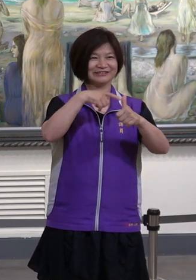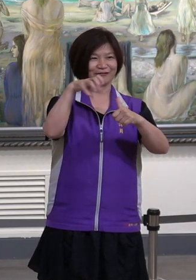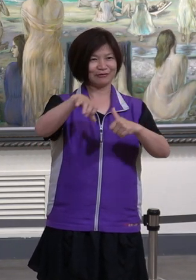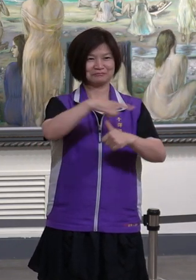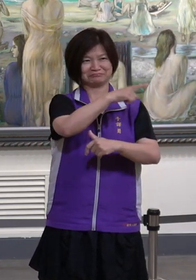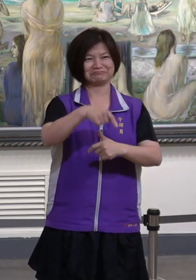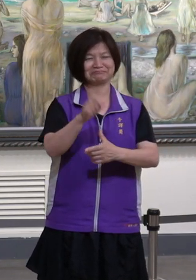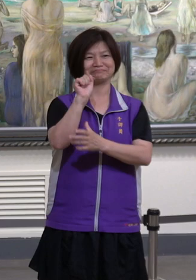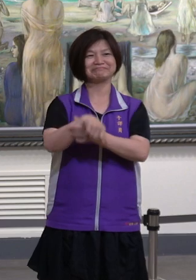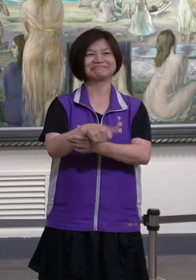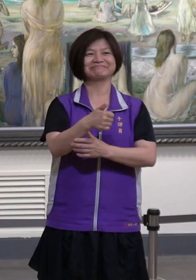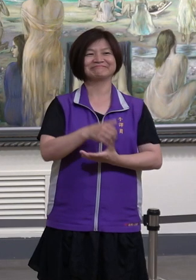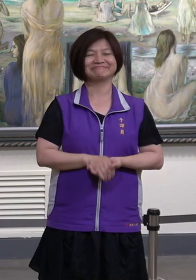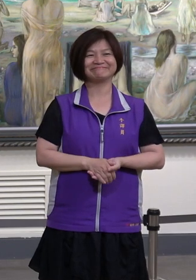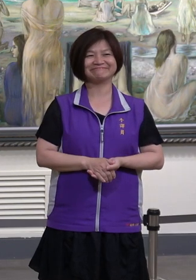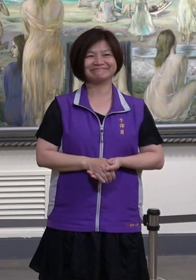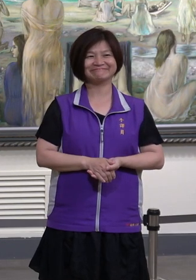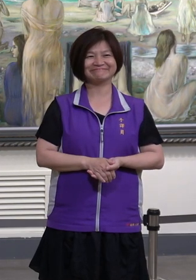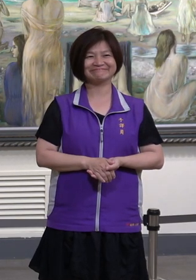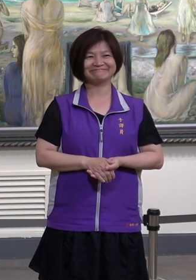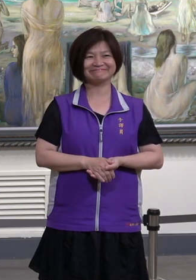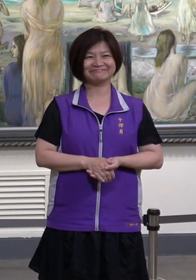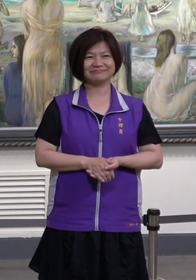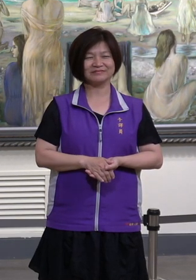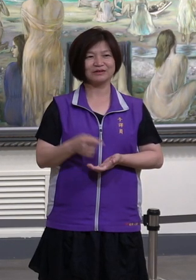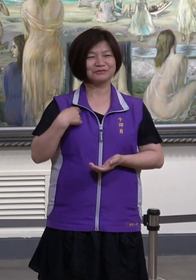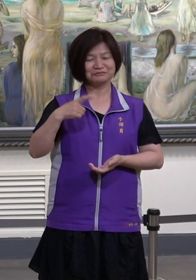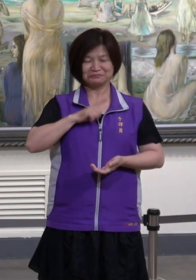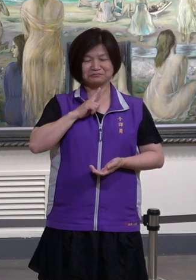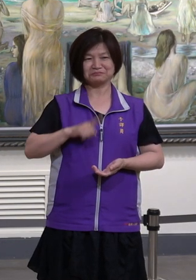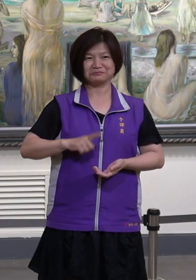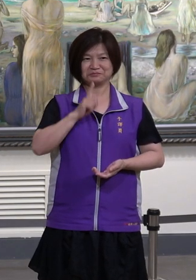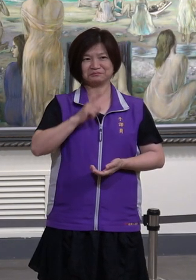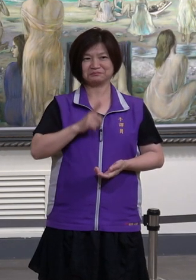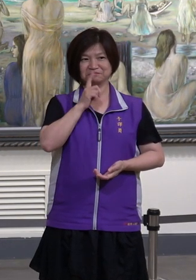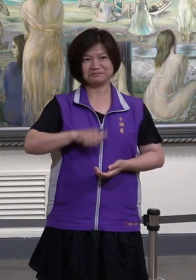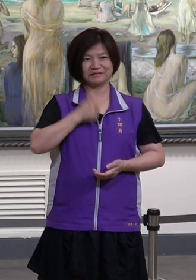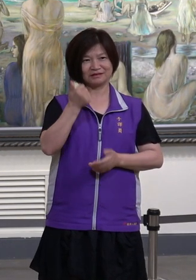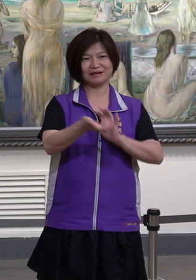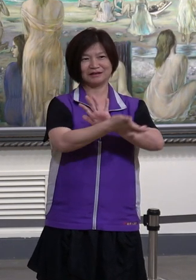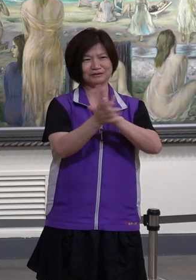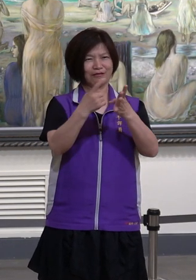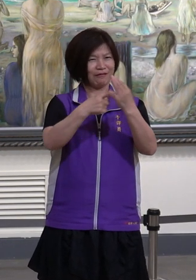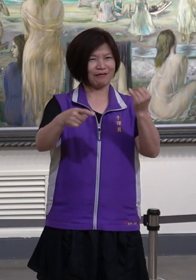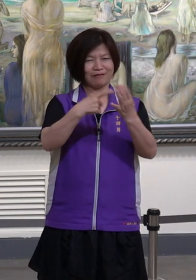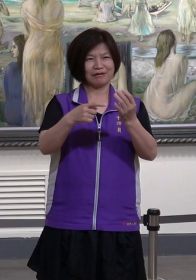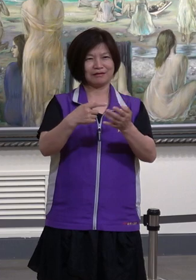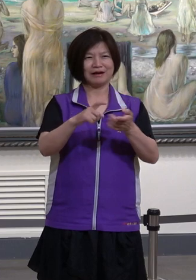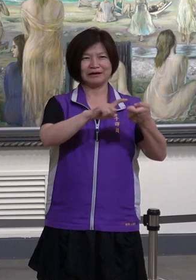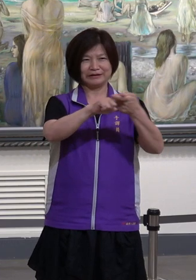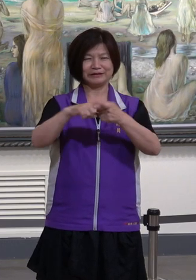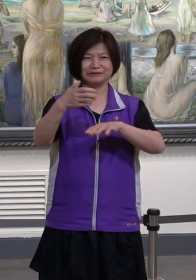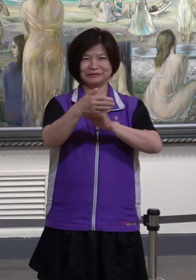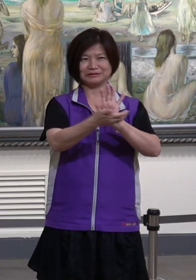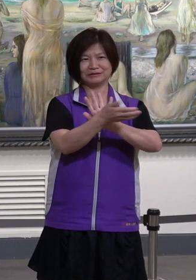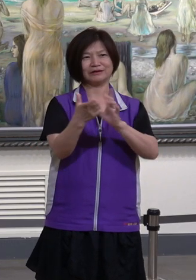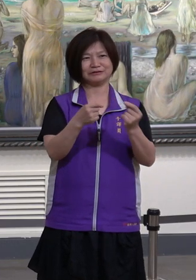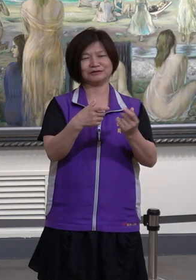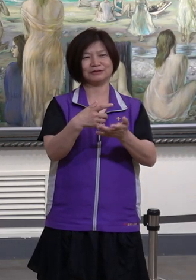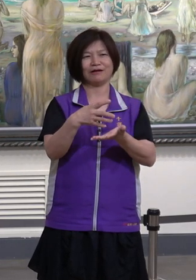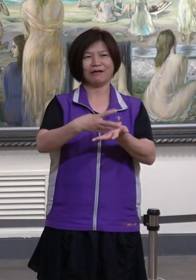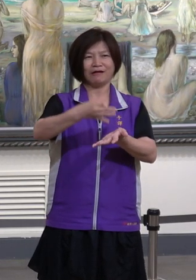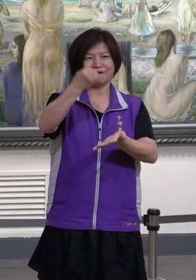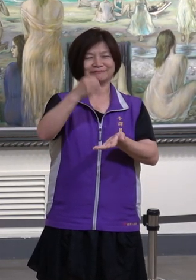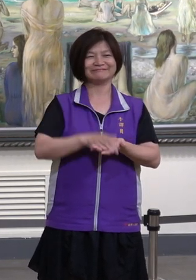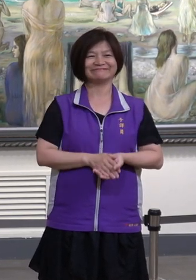他全都答应。所以说真的他个展无数，连展也一样无数。所